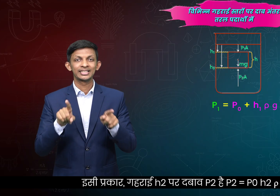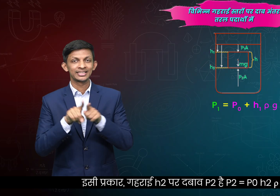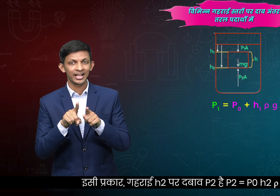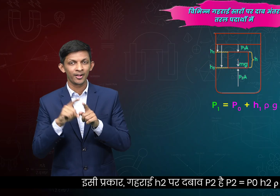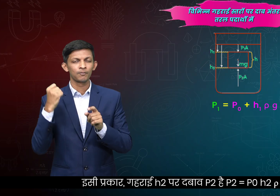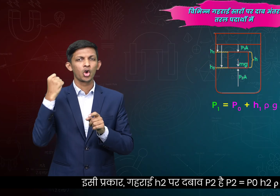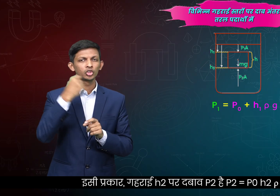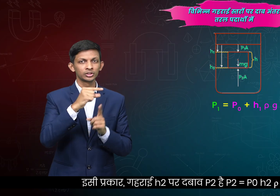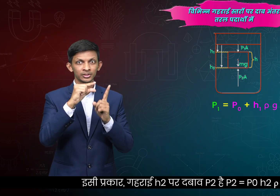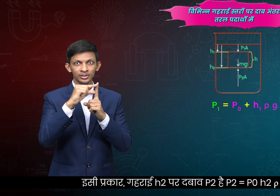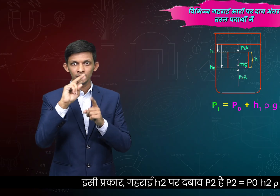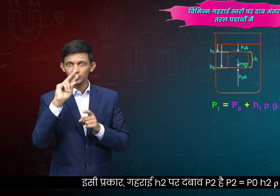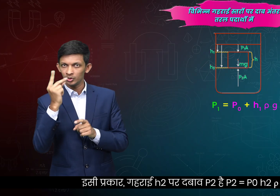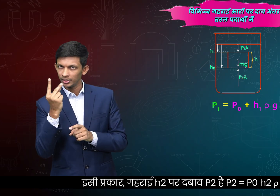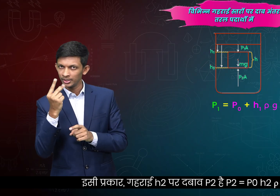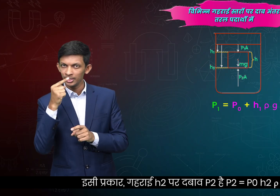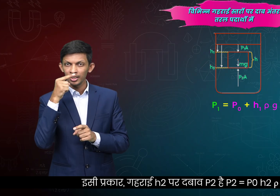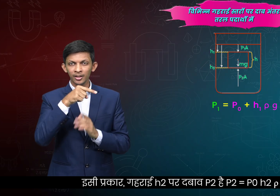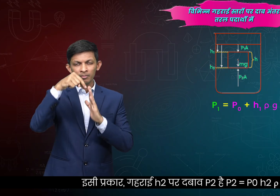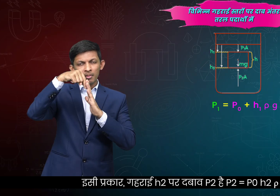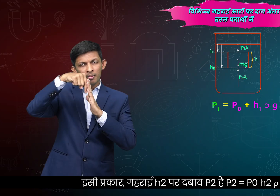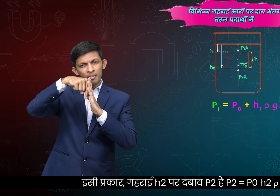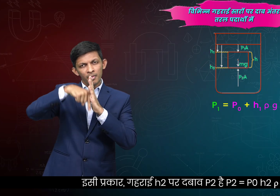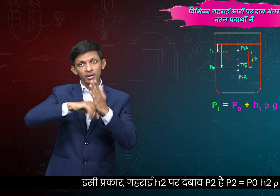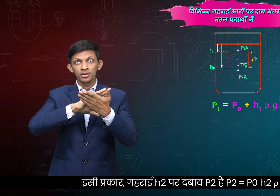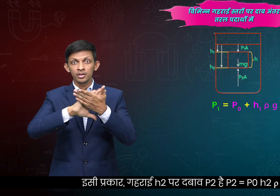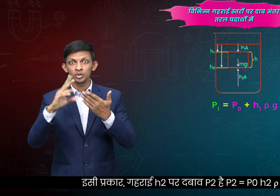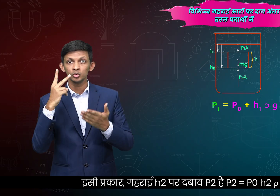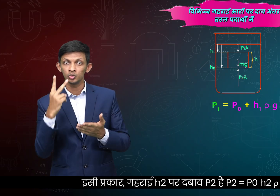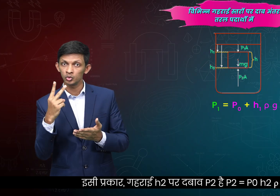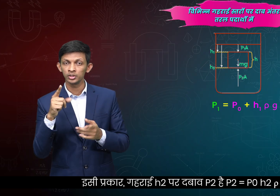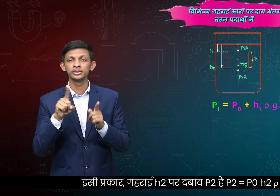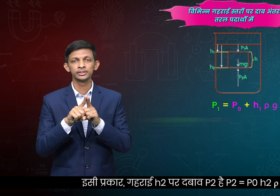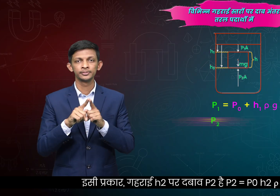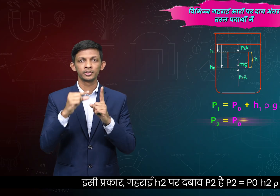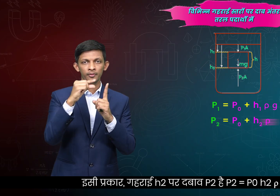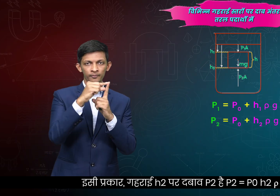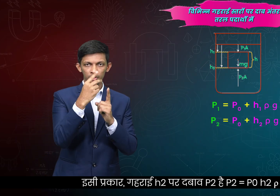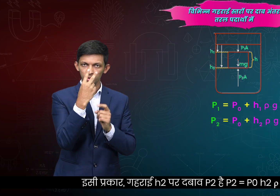इसी प्रकार गहराई h2 पर दबाव P2 है।